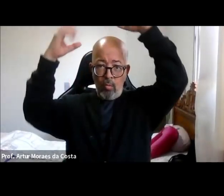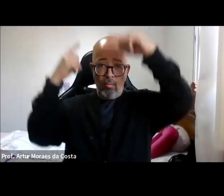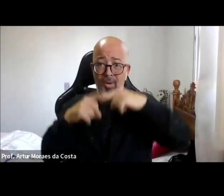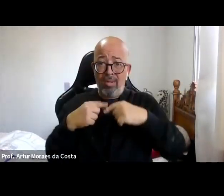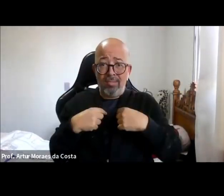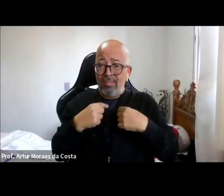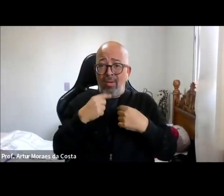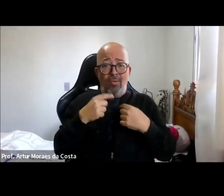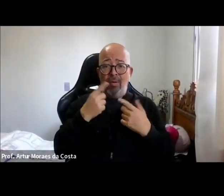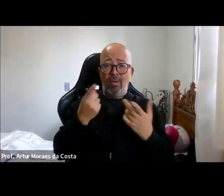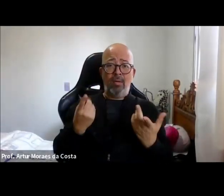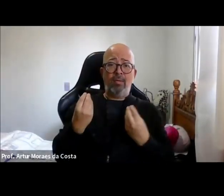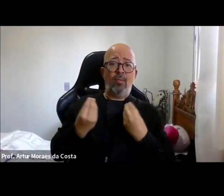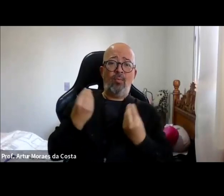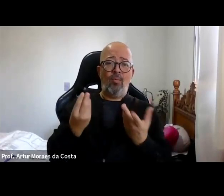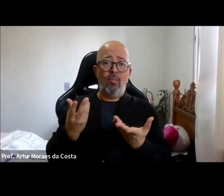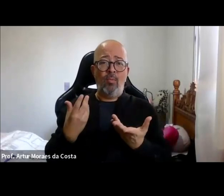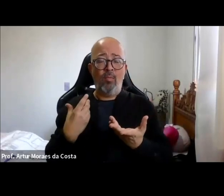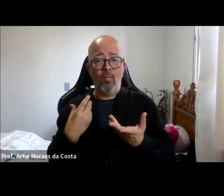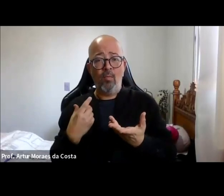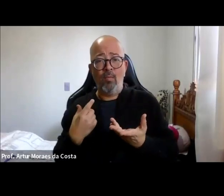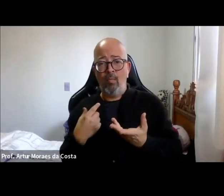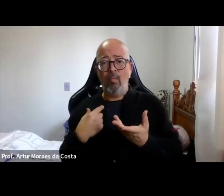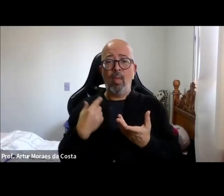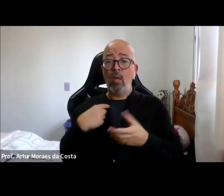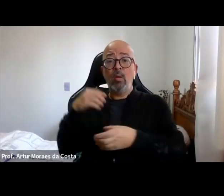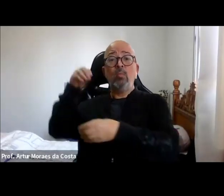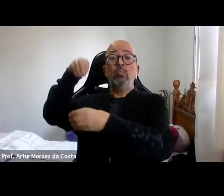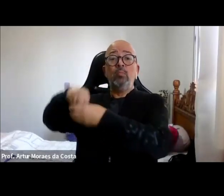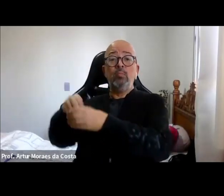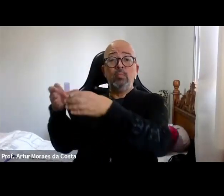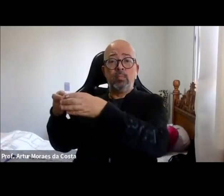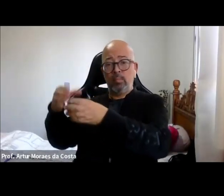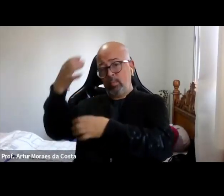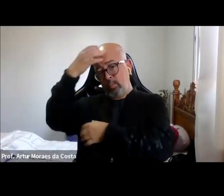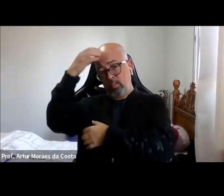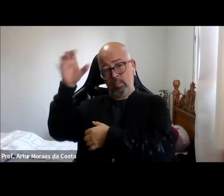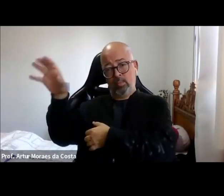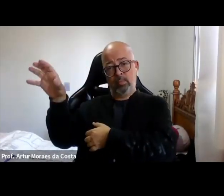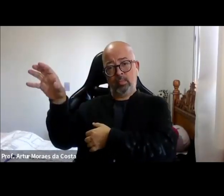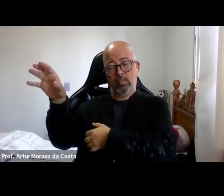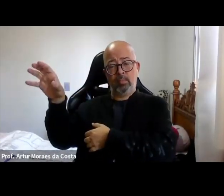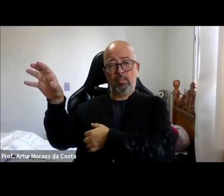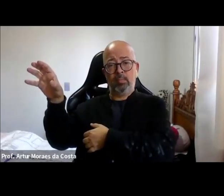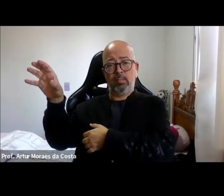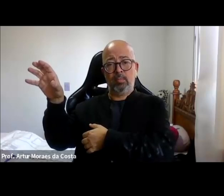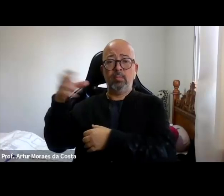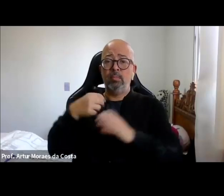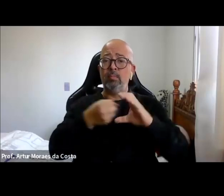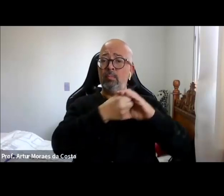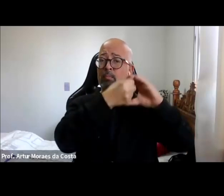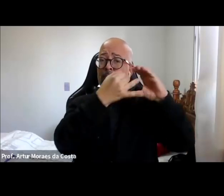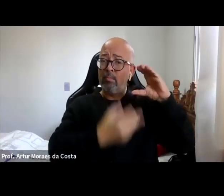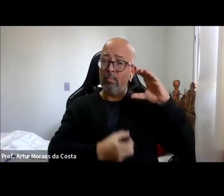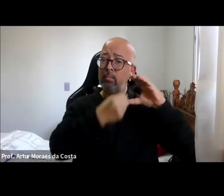como lo dije antes no todas las personas sordociegas se interesan por las mismas cosas